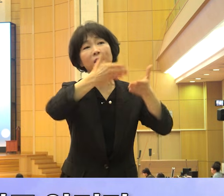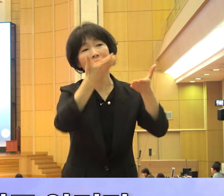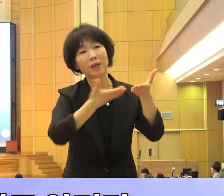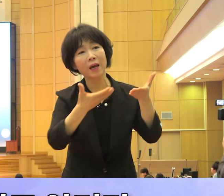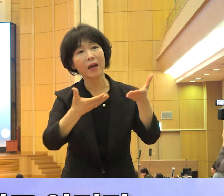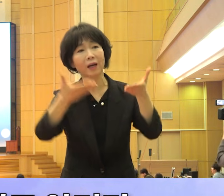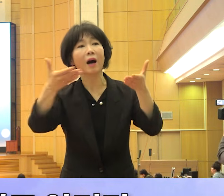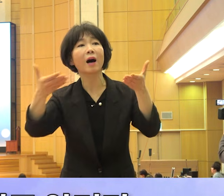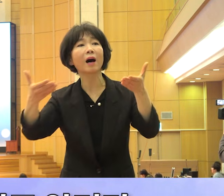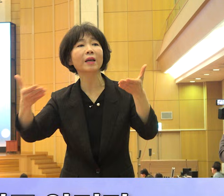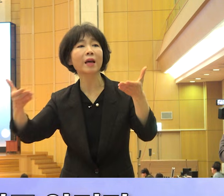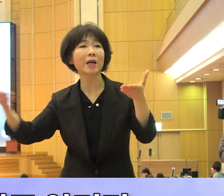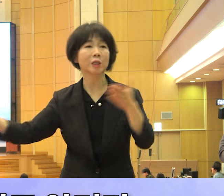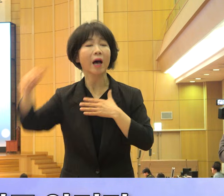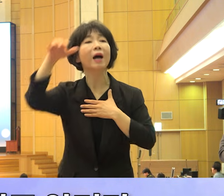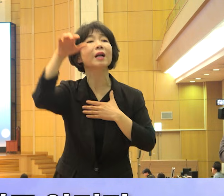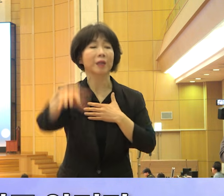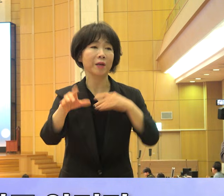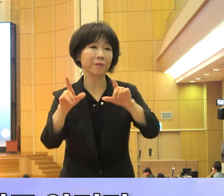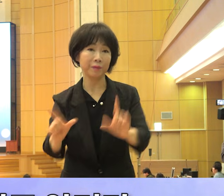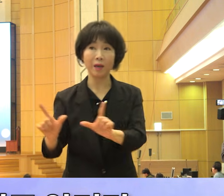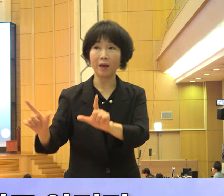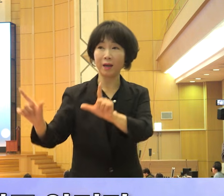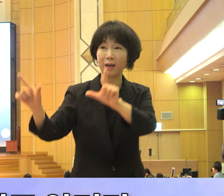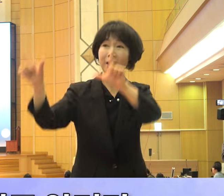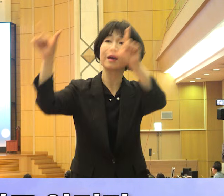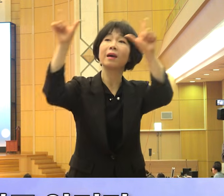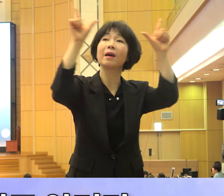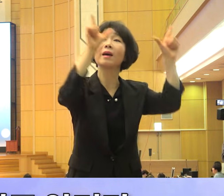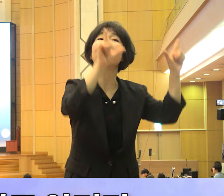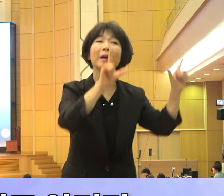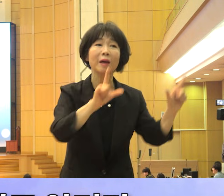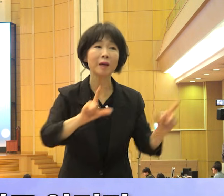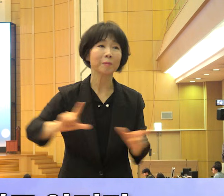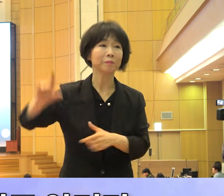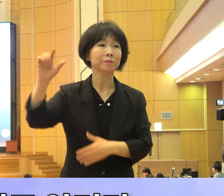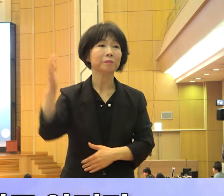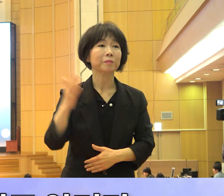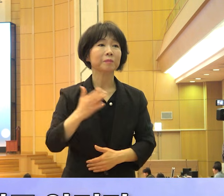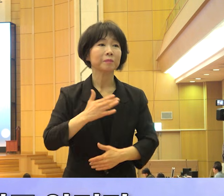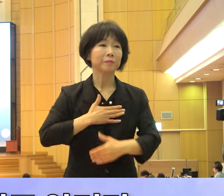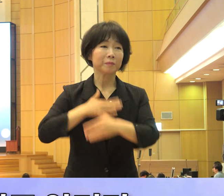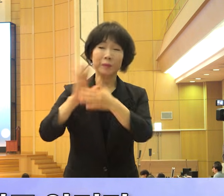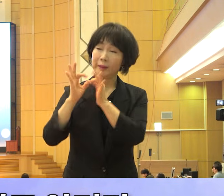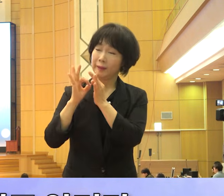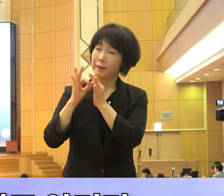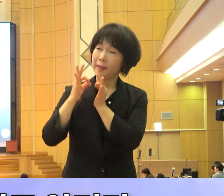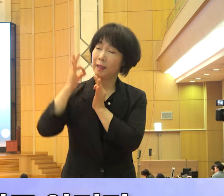생명 시냇가에 살겠네.